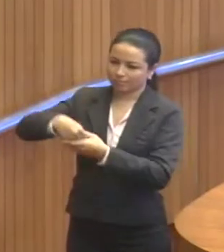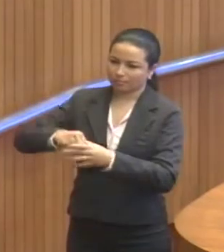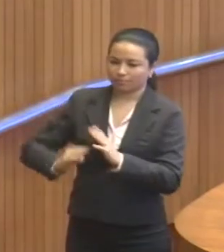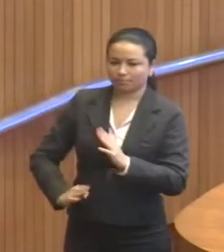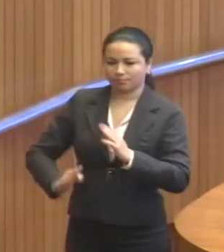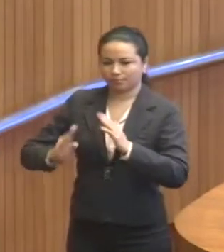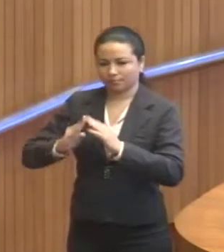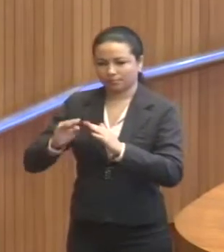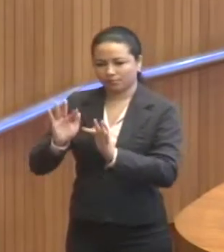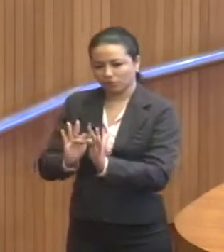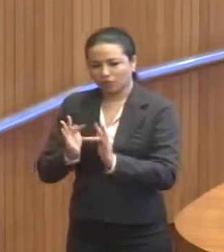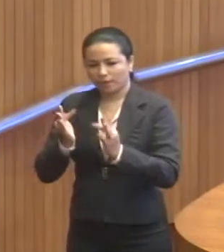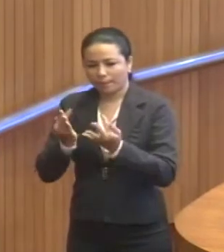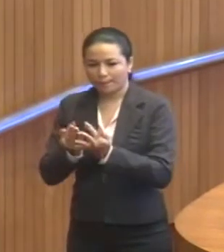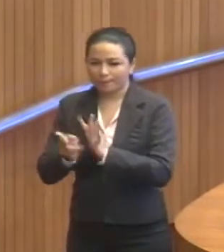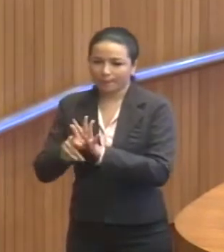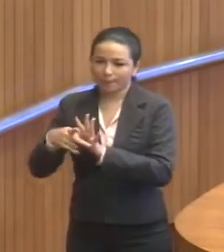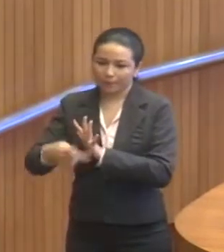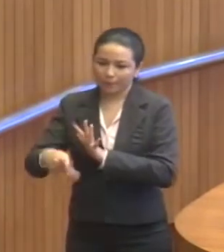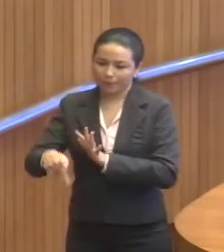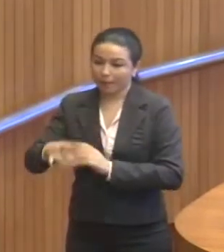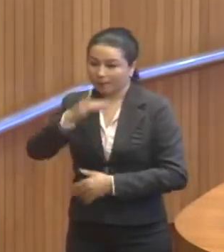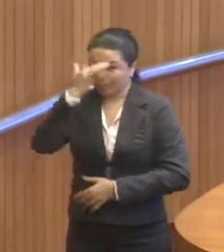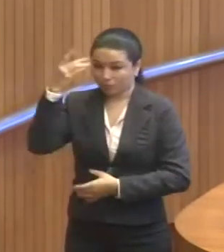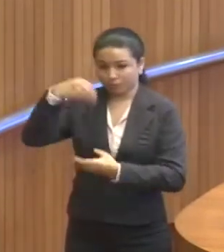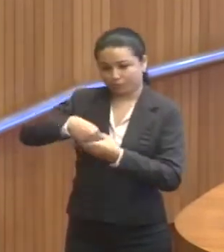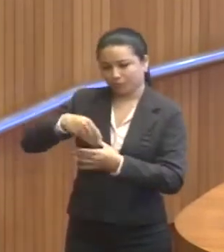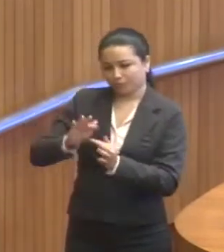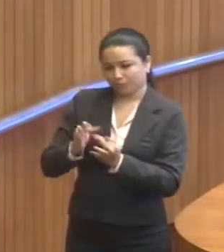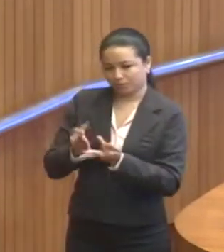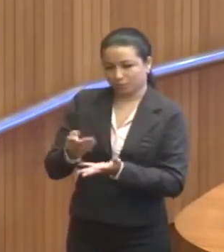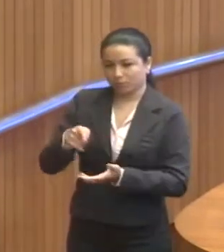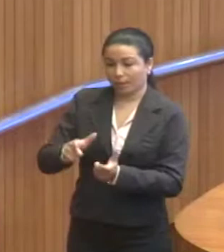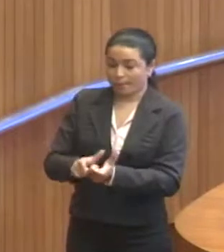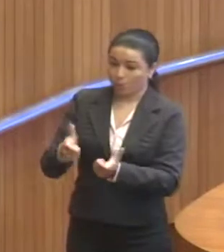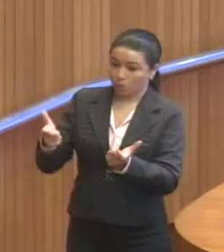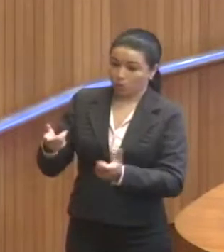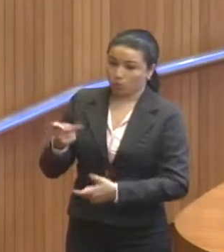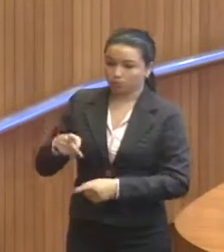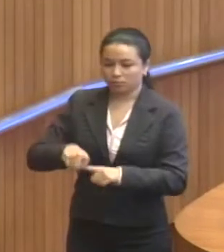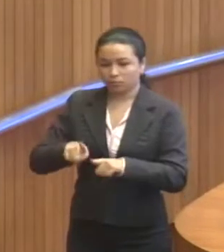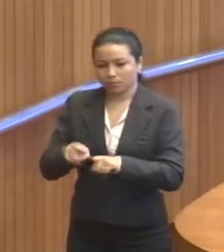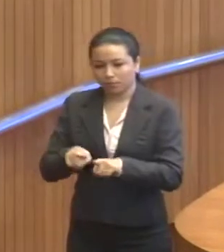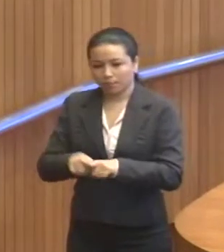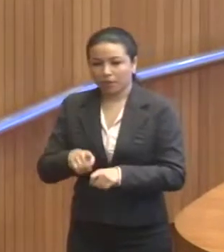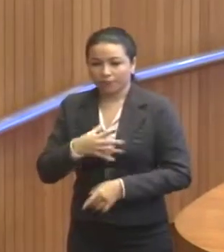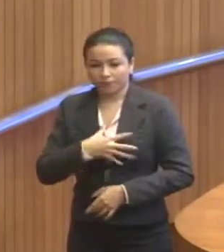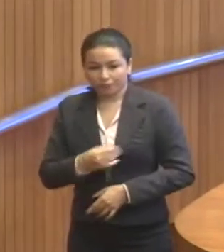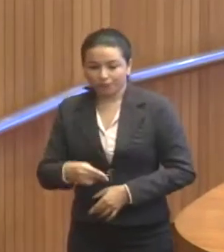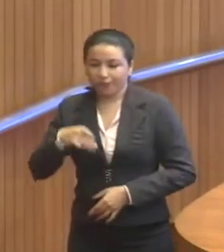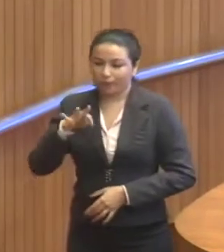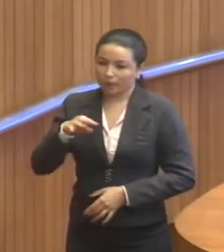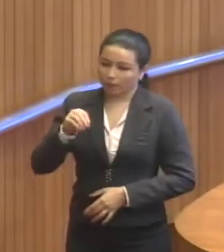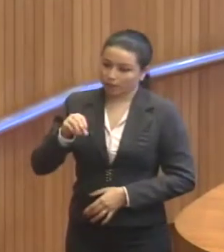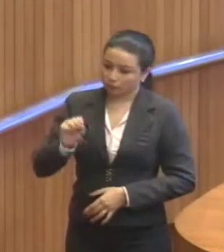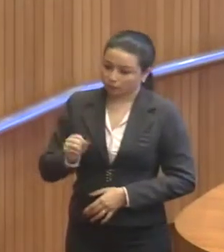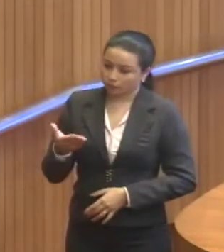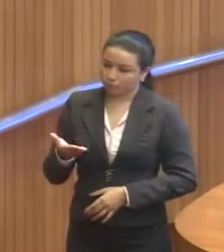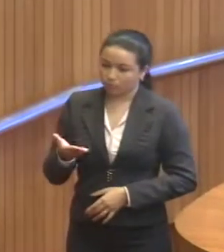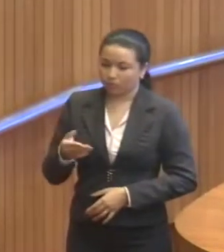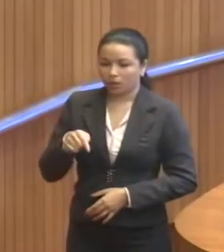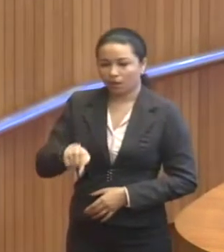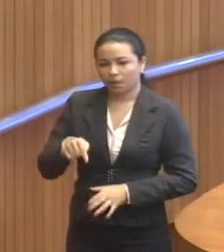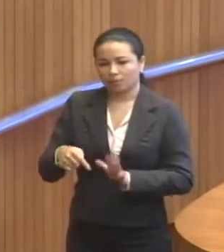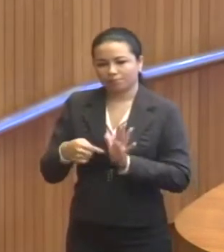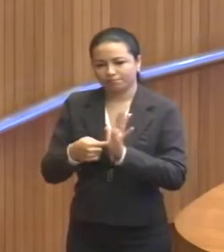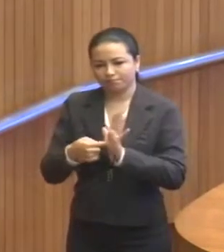dentro do ambiente familiar, por parentes, uma maioria deles, inclusive por filhos e netos. Não é um dado que